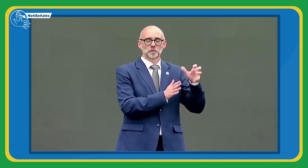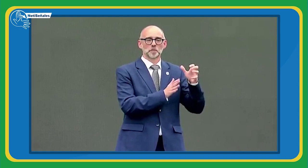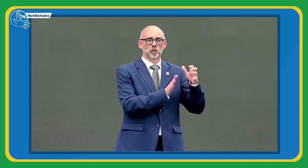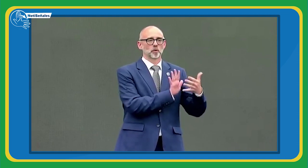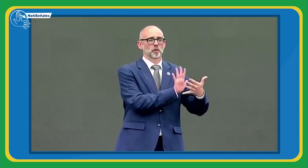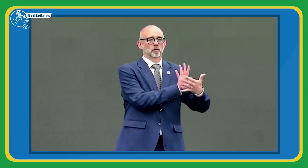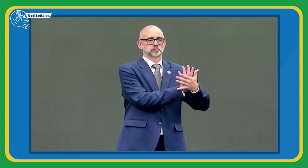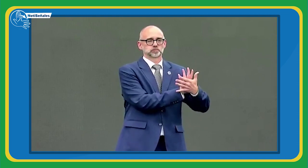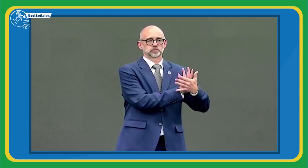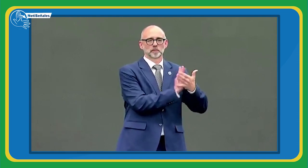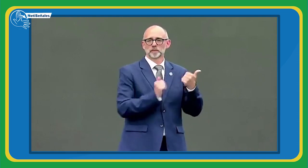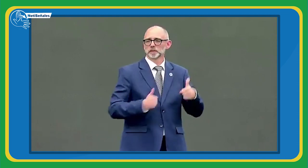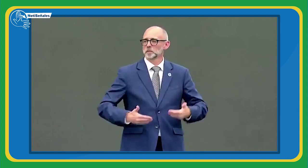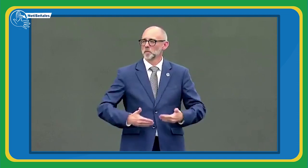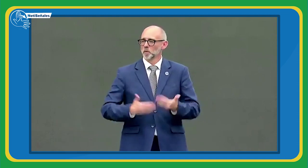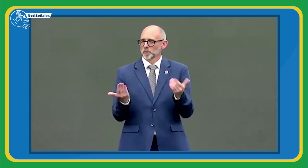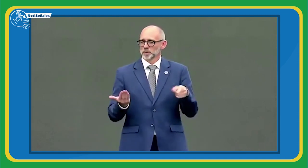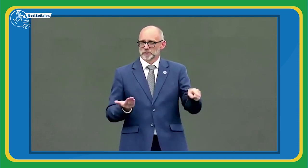Gracias.